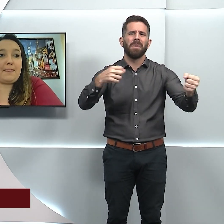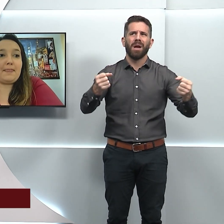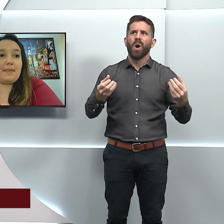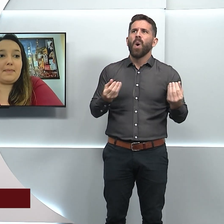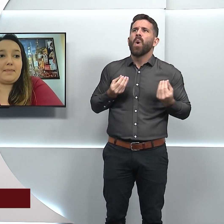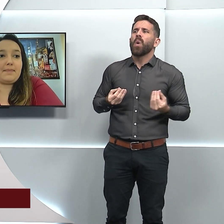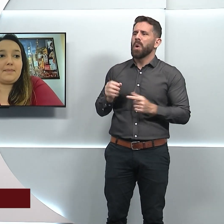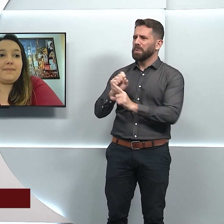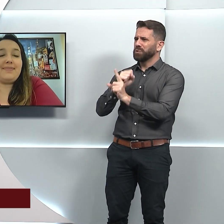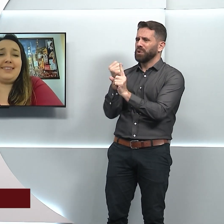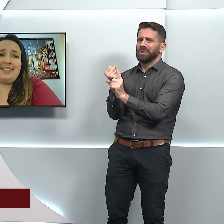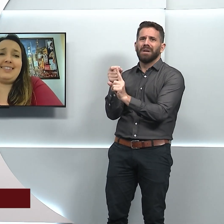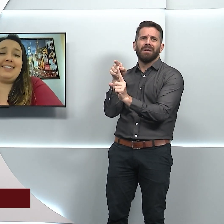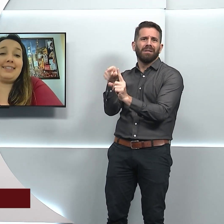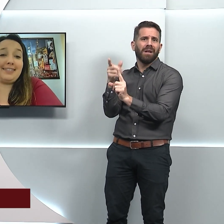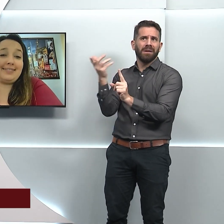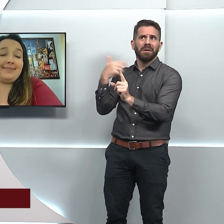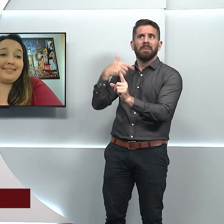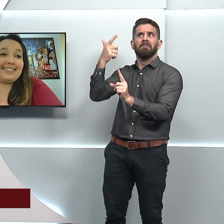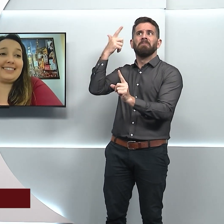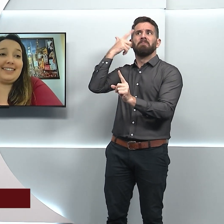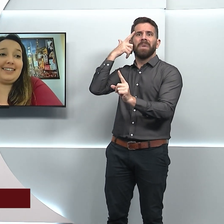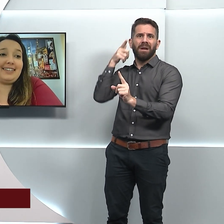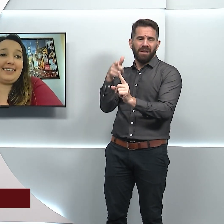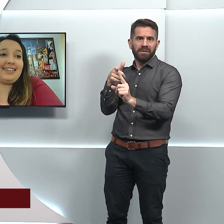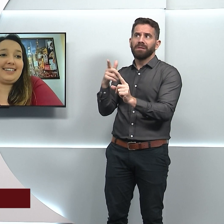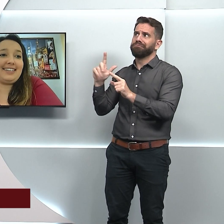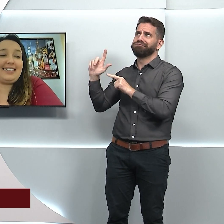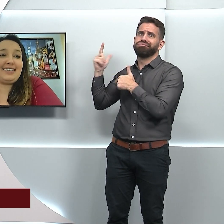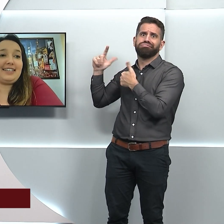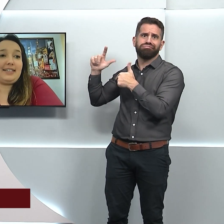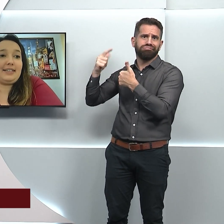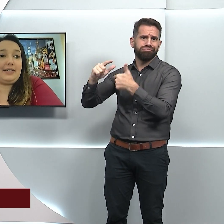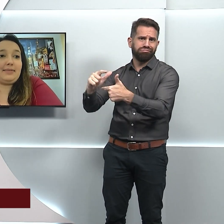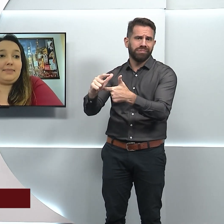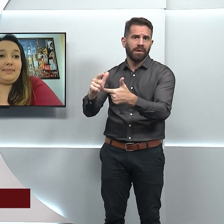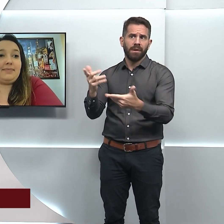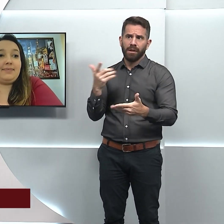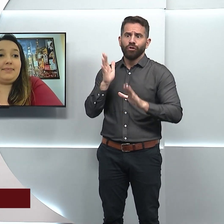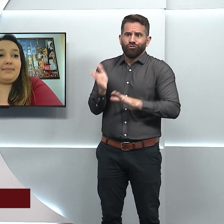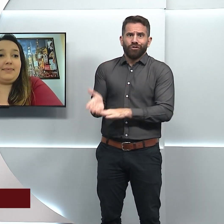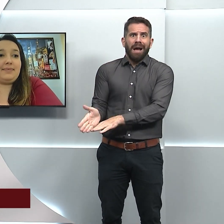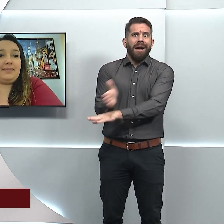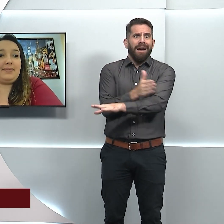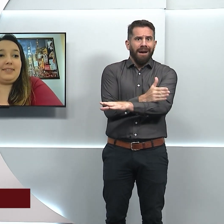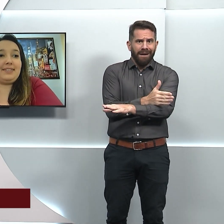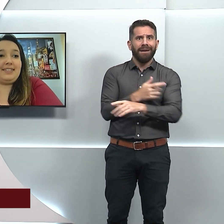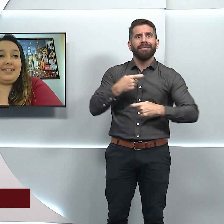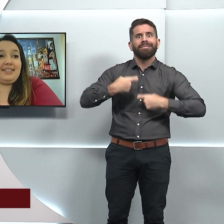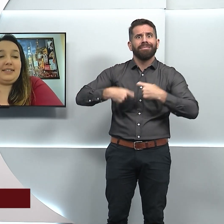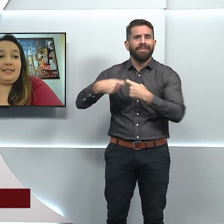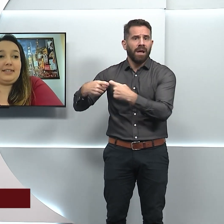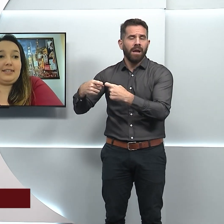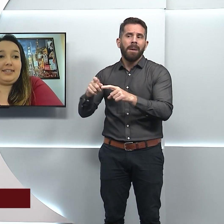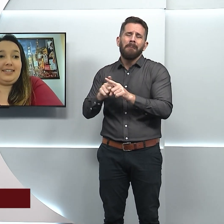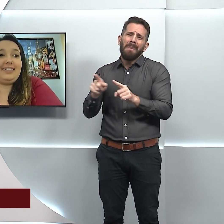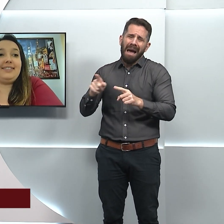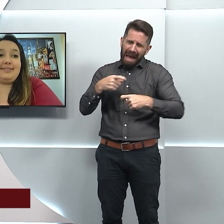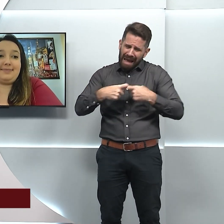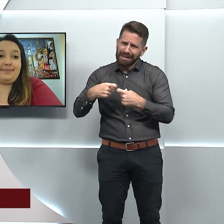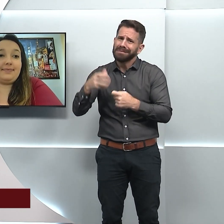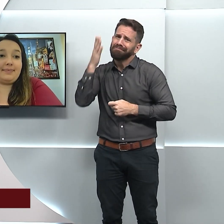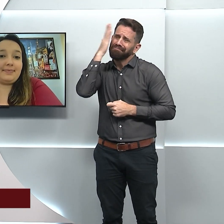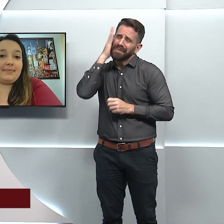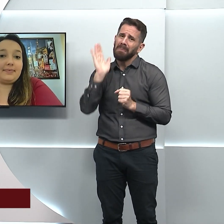hoje, né? Tão conservadora, apesar desse dado que você trouxe, né, de uma iniciação sexual cada vez mais cedo, mas muitas vezes escondida, em